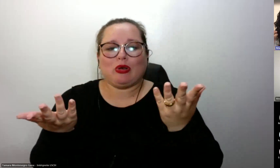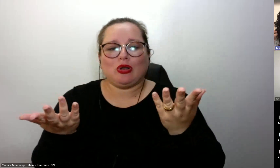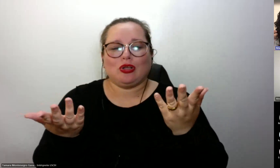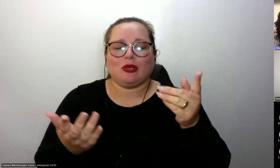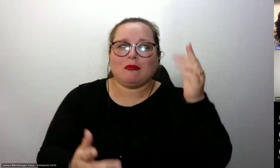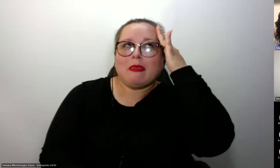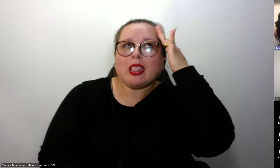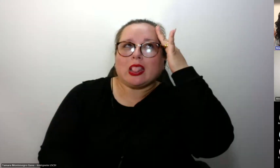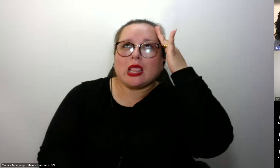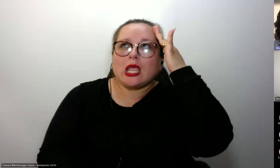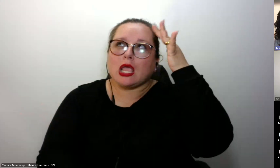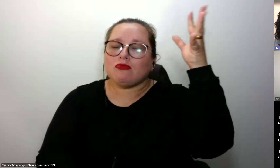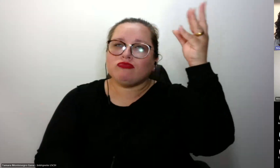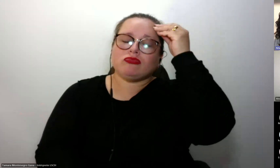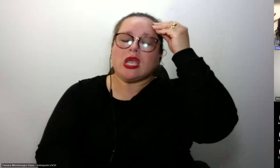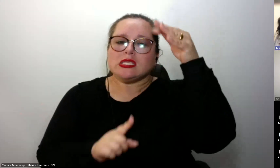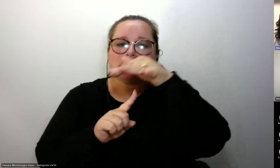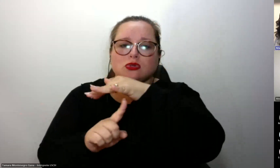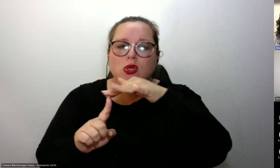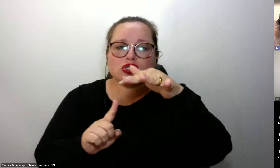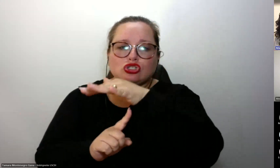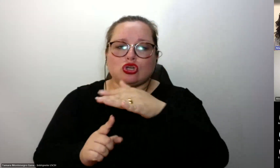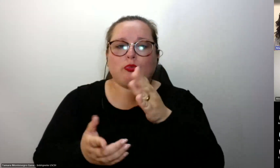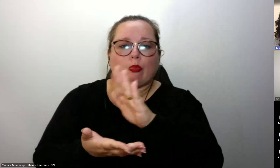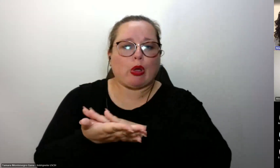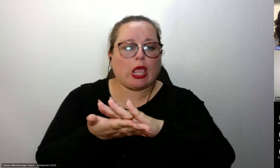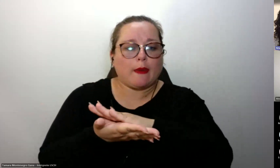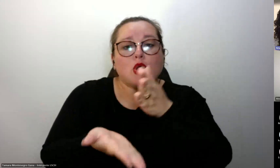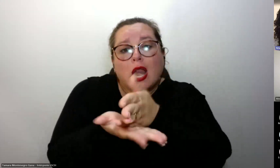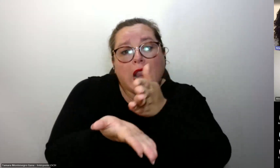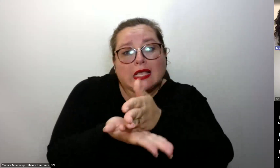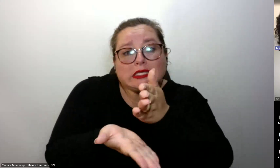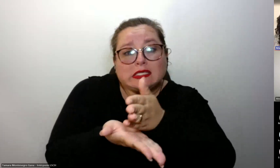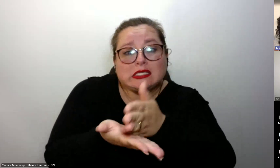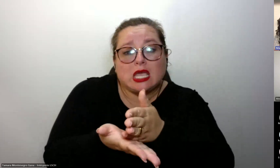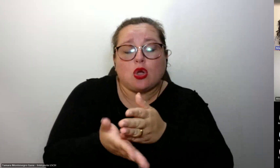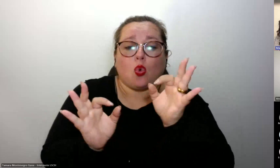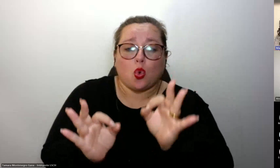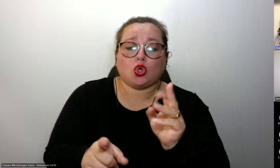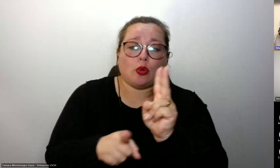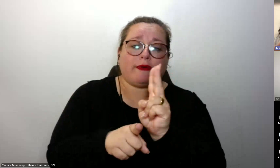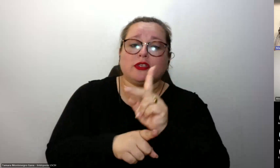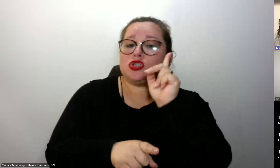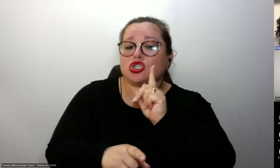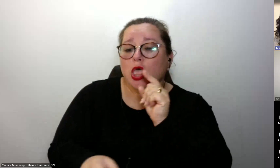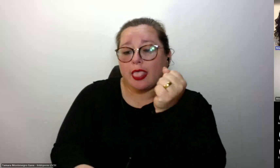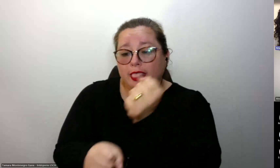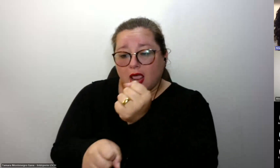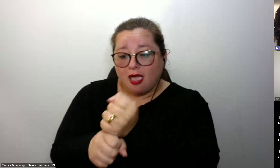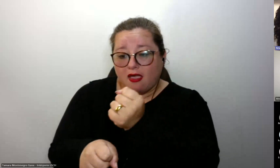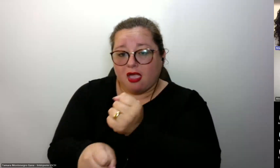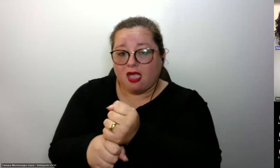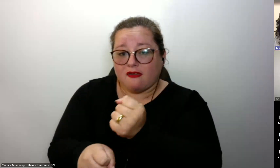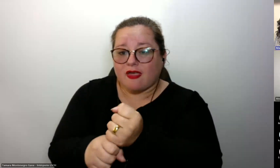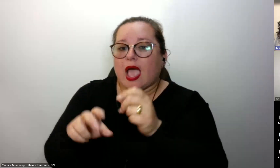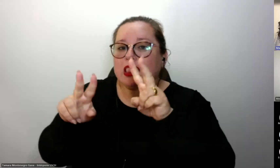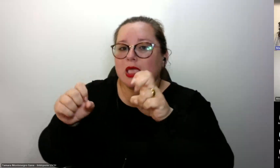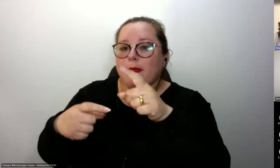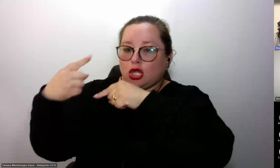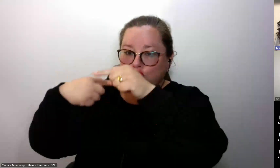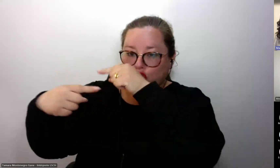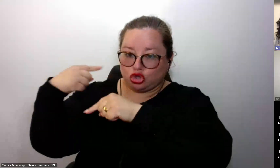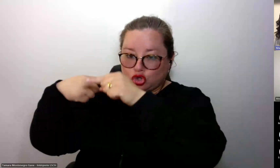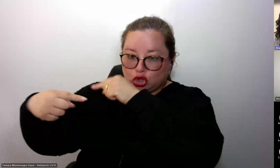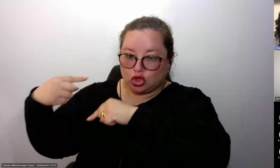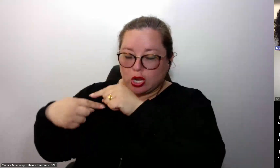entonces la situación, una clase en que una educadora sorda estaba trabajando el área de historia, entonces